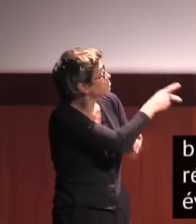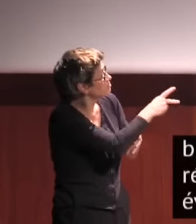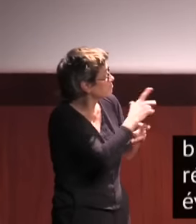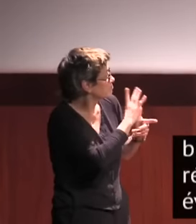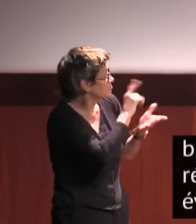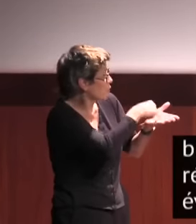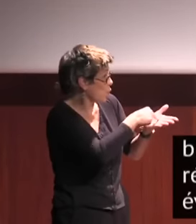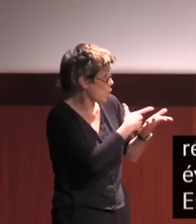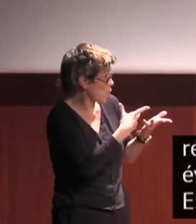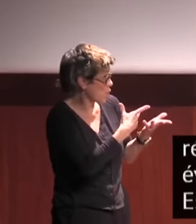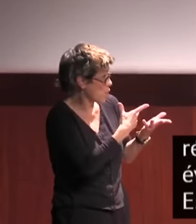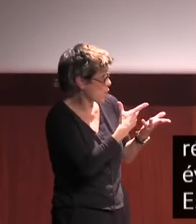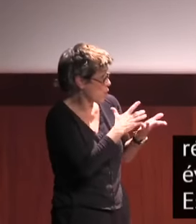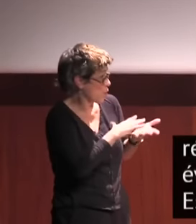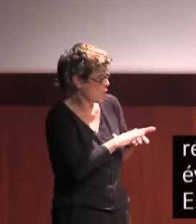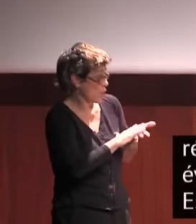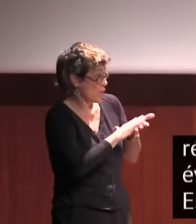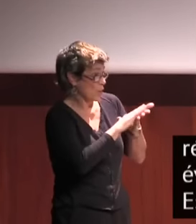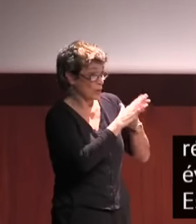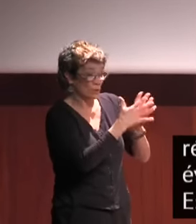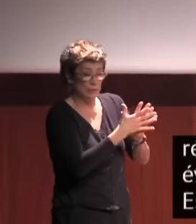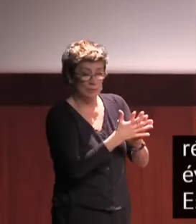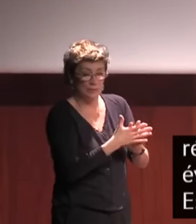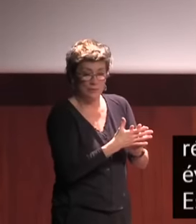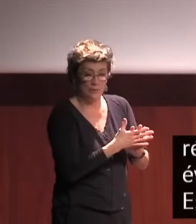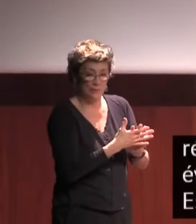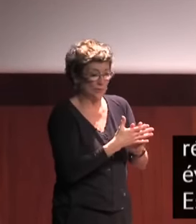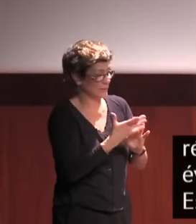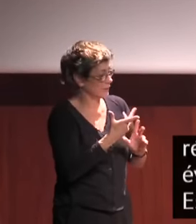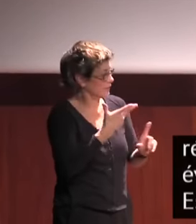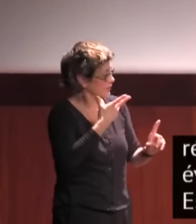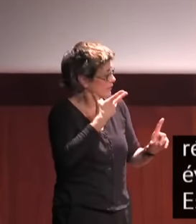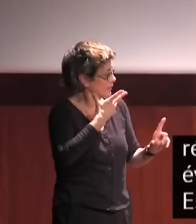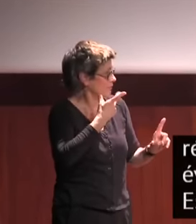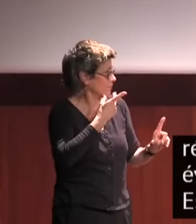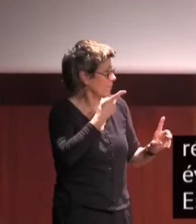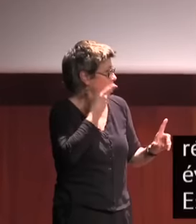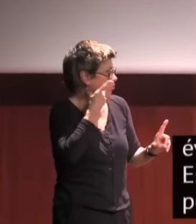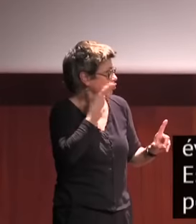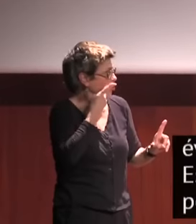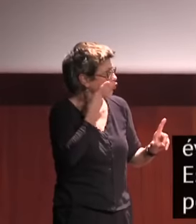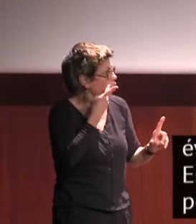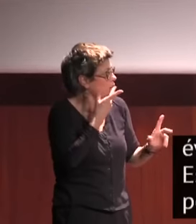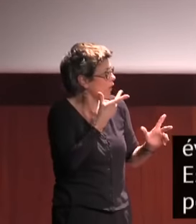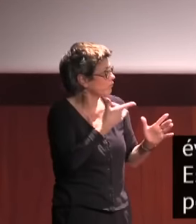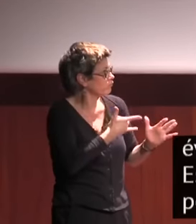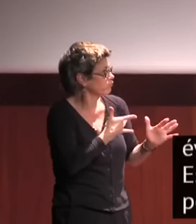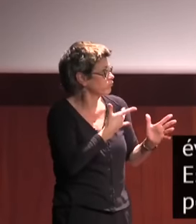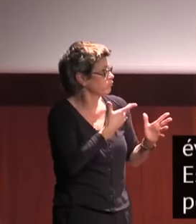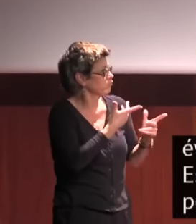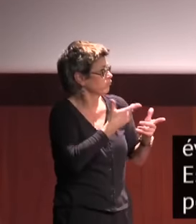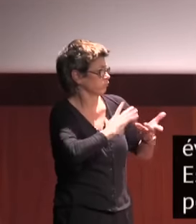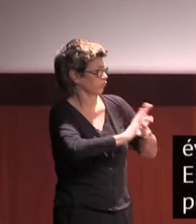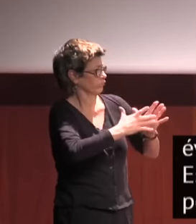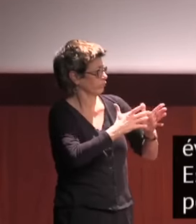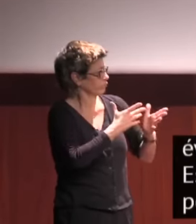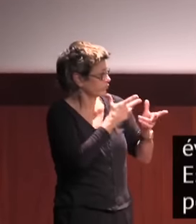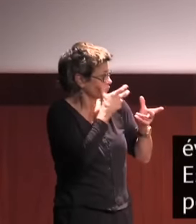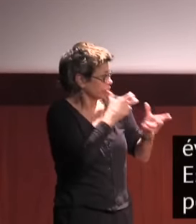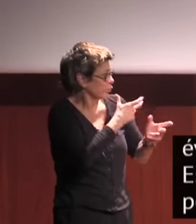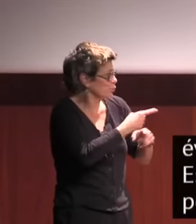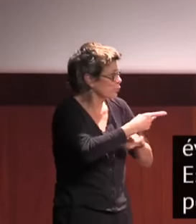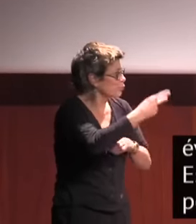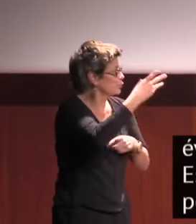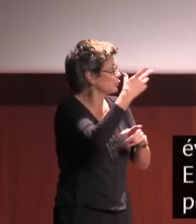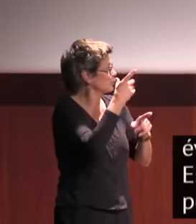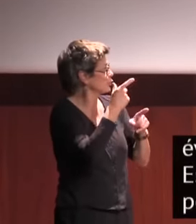a un intérêt de plus en plus fort des entendants pour la langue des signes française et pour l'écrit autour de la culture